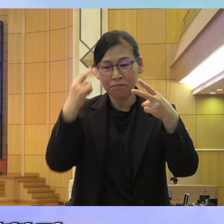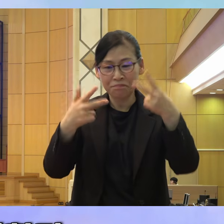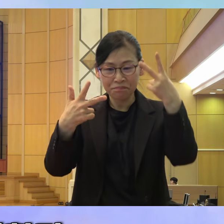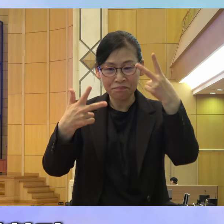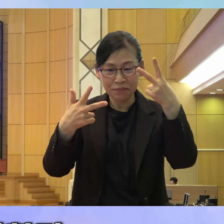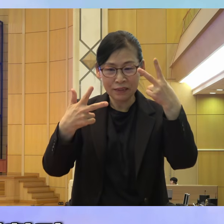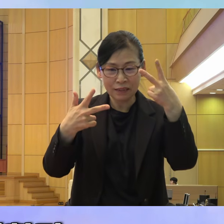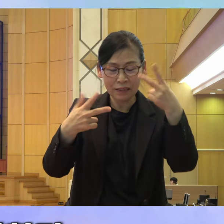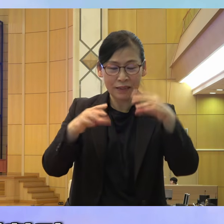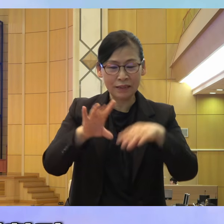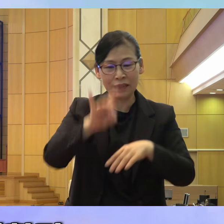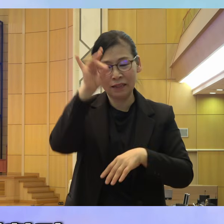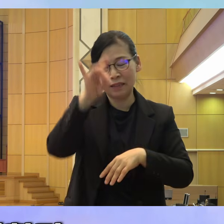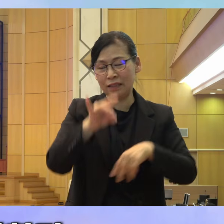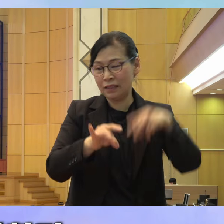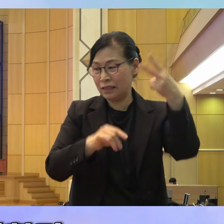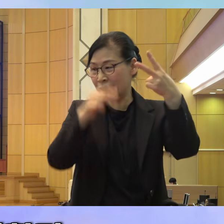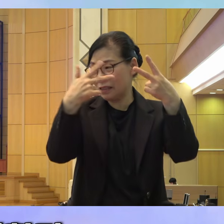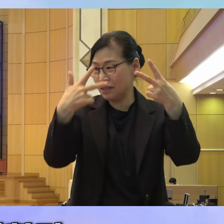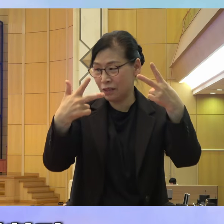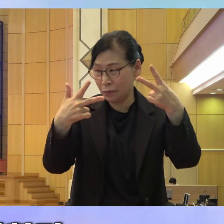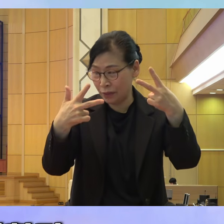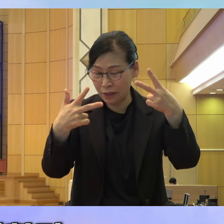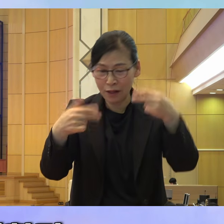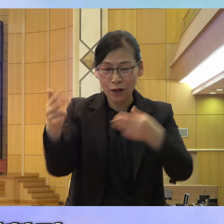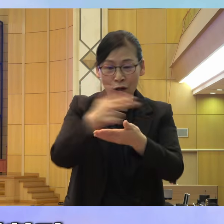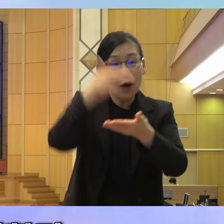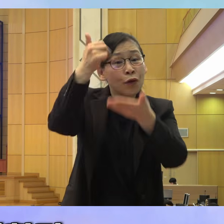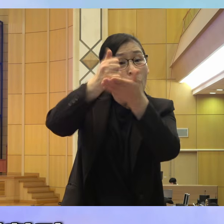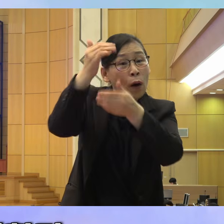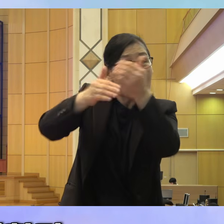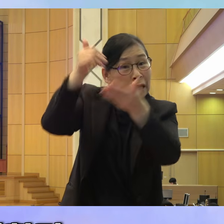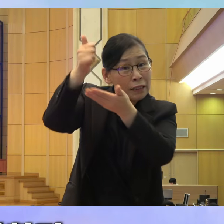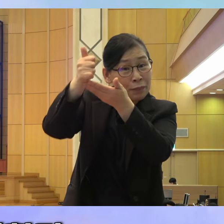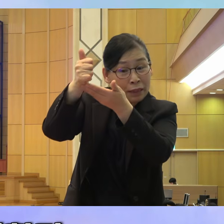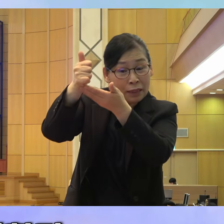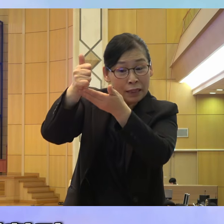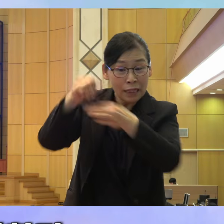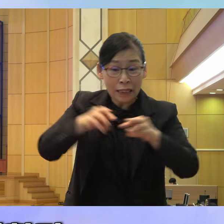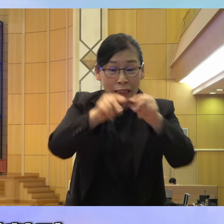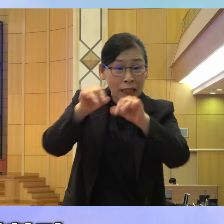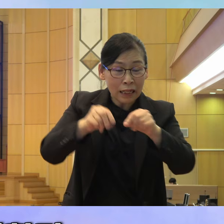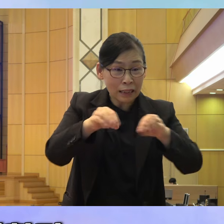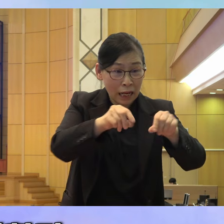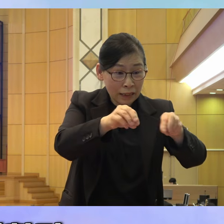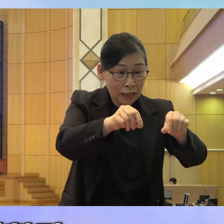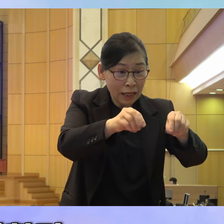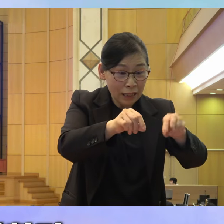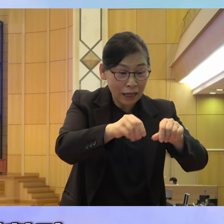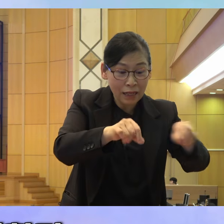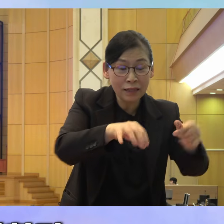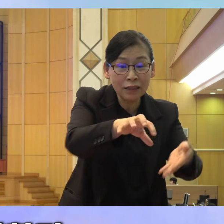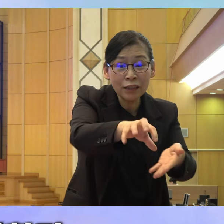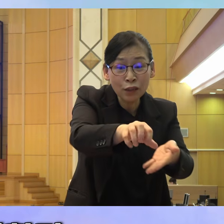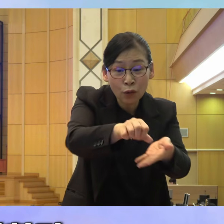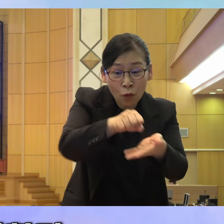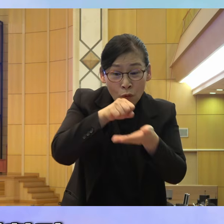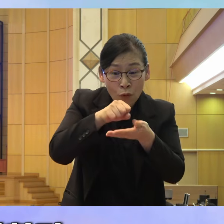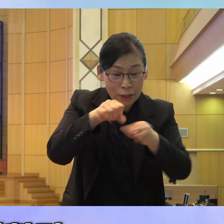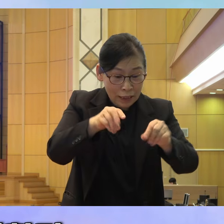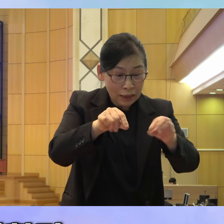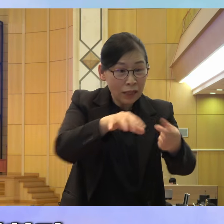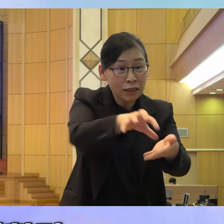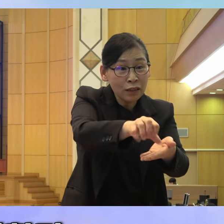보겠습니다. 창세기 2장 7절 보니까 여호와 하나님이 땅의 흙으로 그랬습니다. 땅에